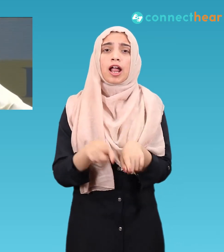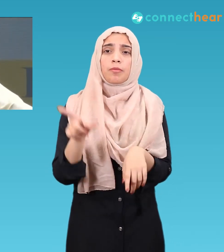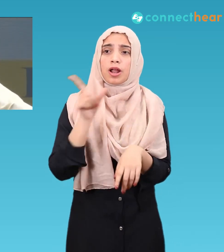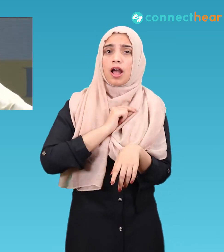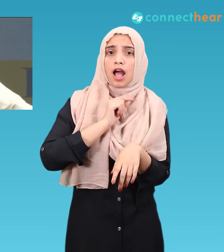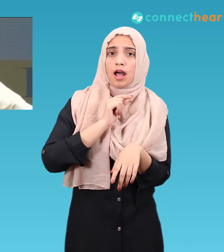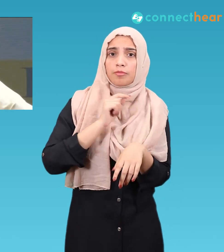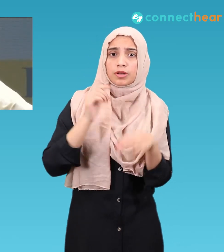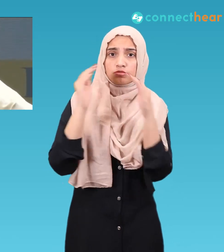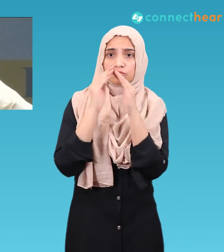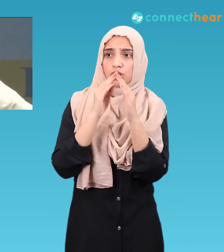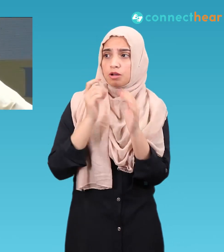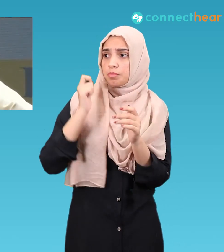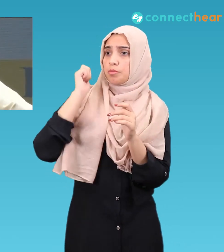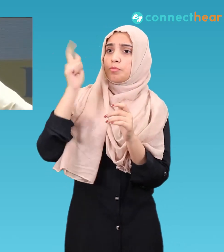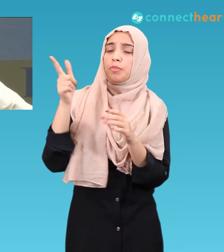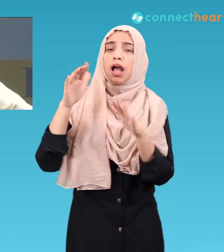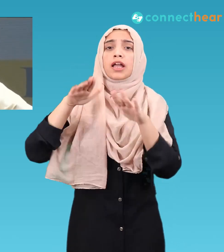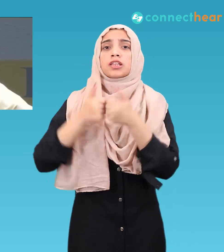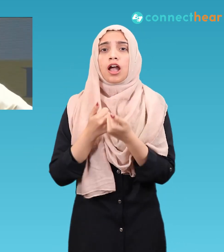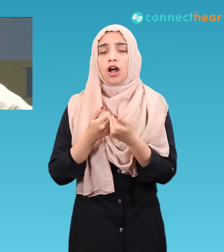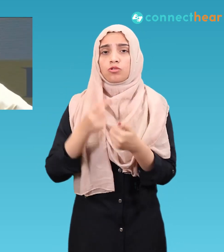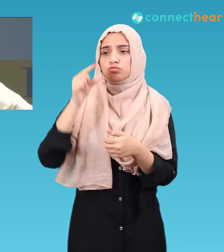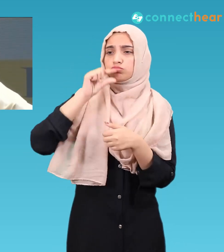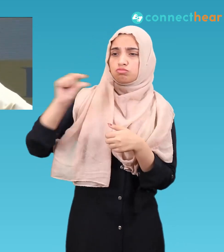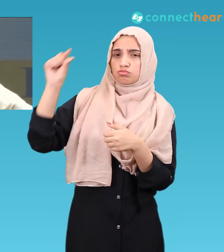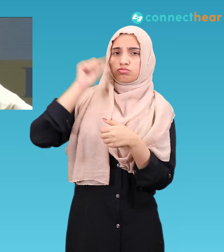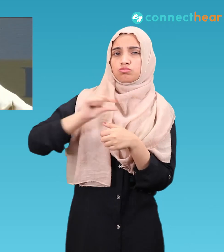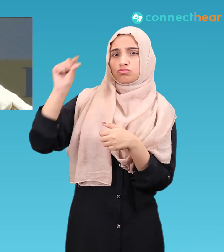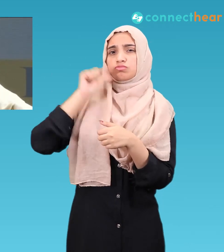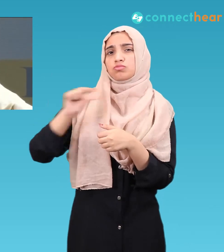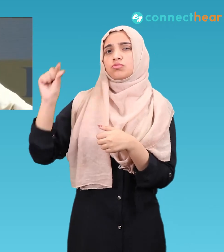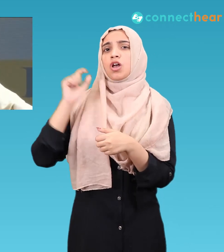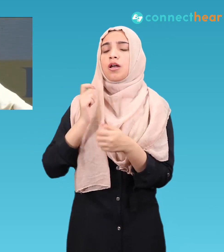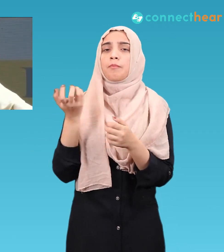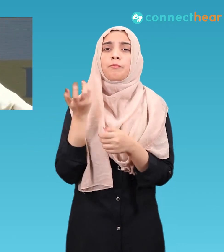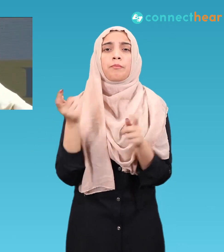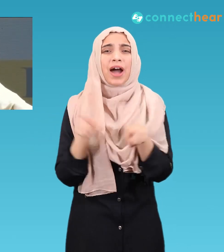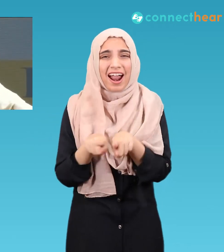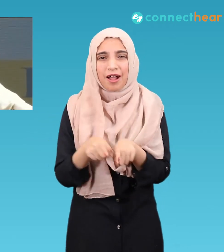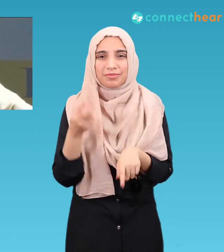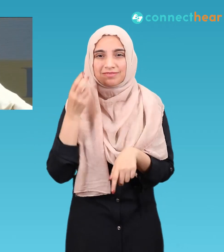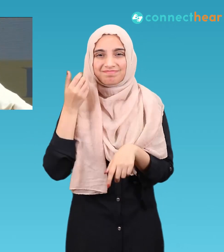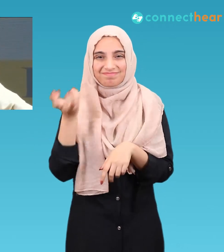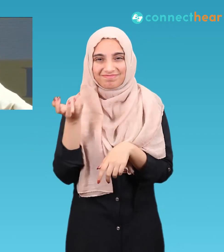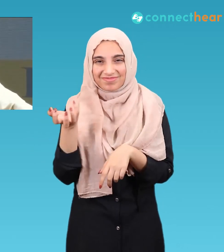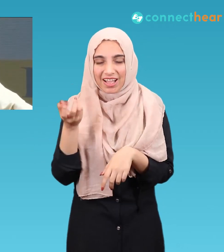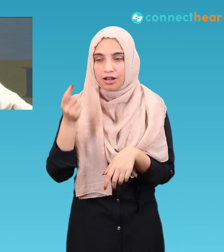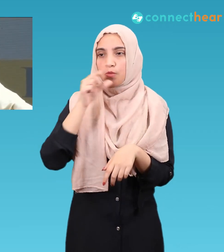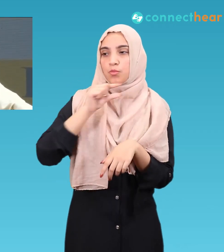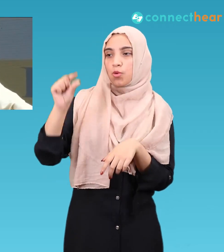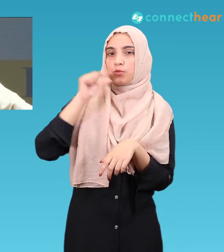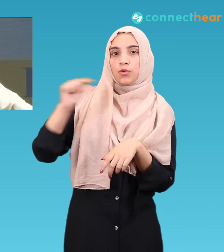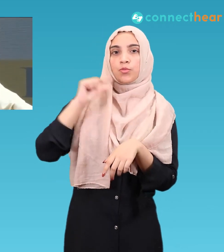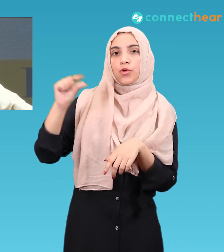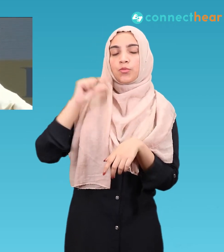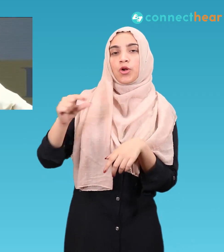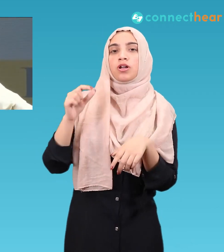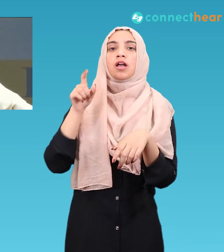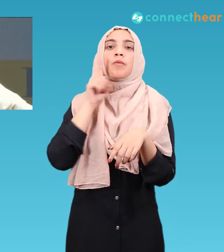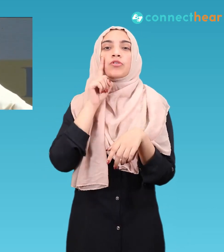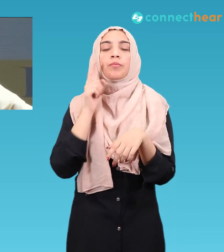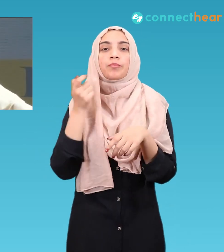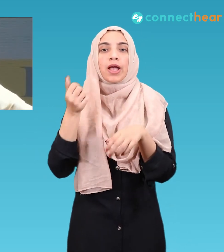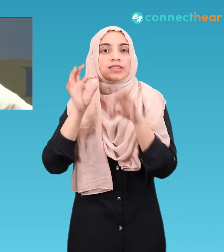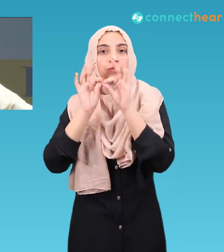جاتا ہے۔ میں آخر میں جو ہم نے ملک میں جو